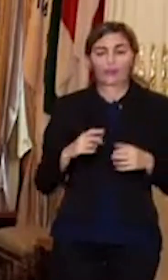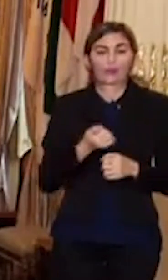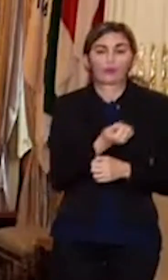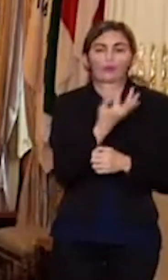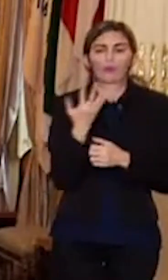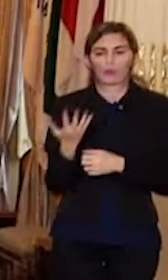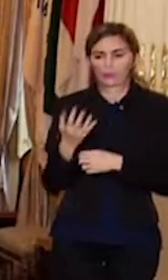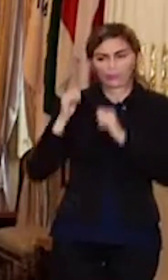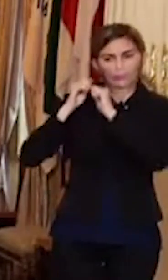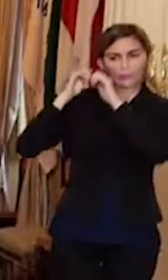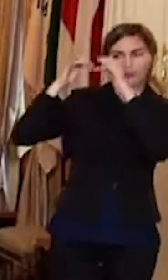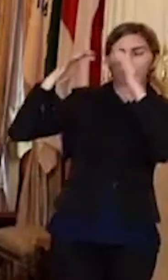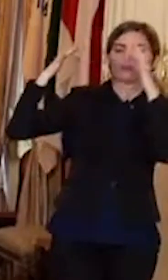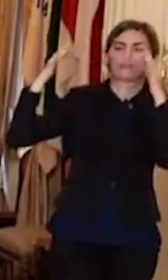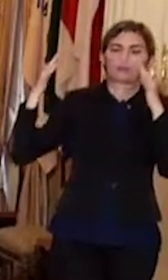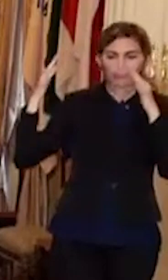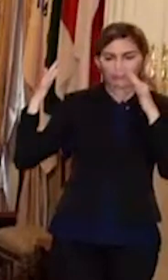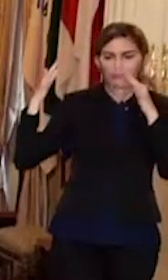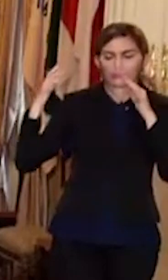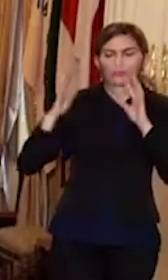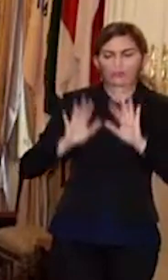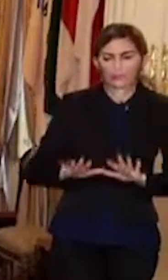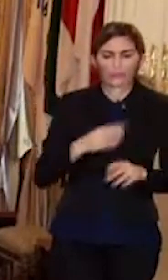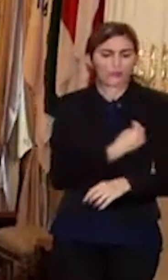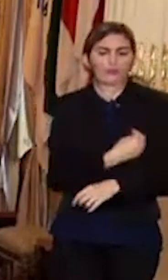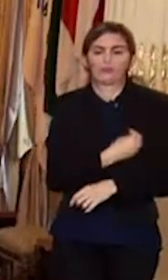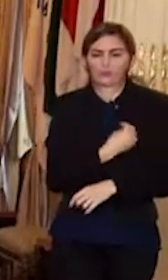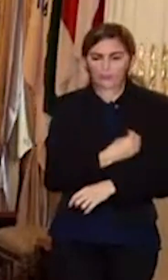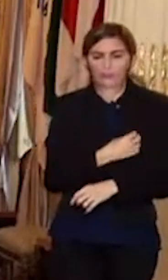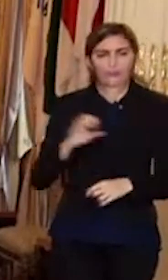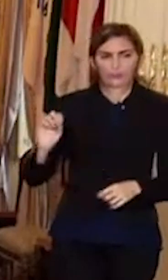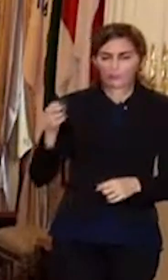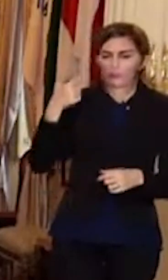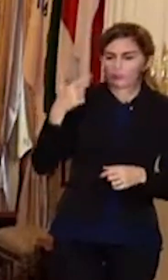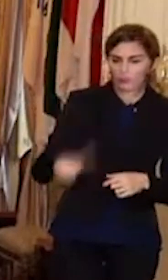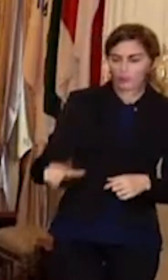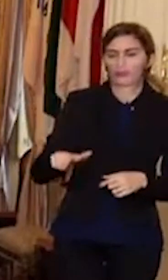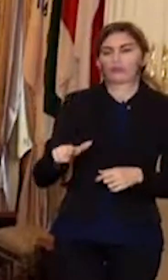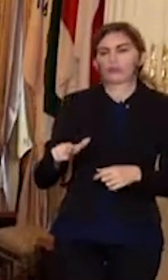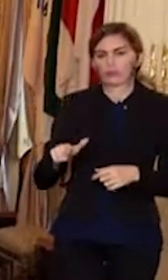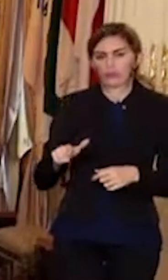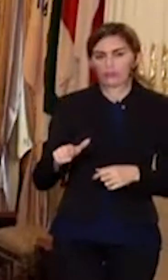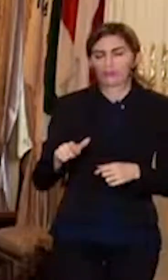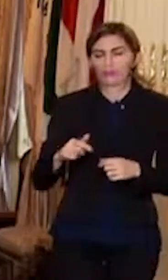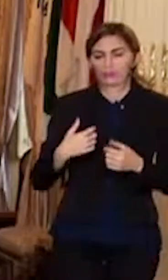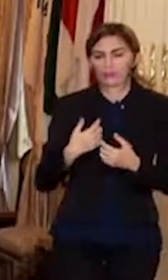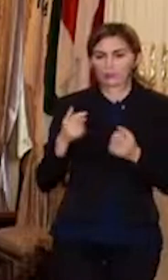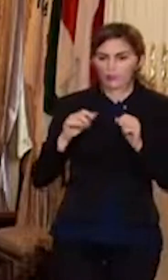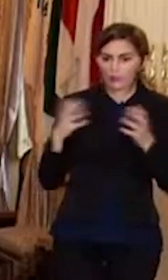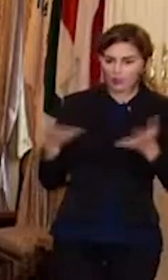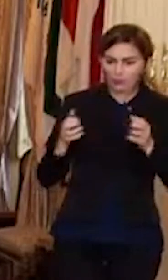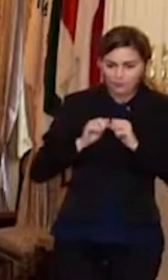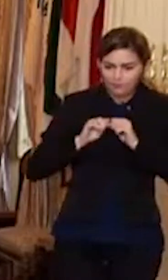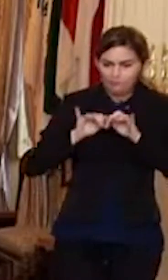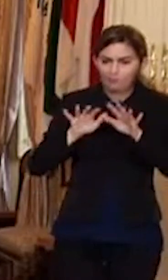quando um sonho desaba e estamos vivendo novamente uma uma grande onda